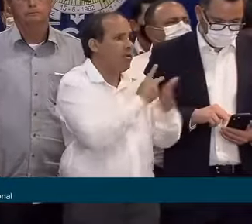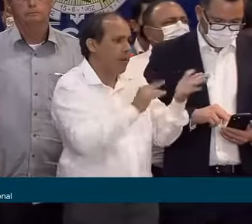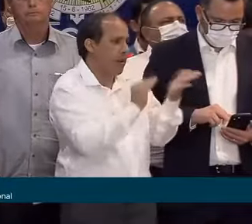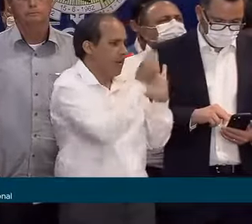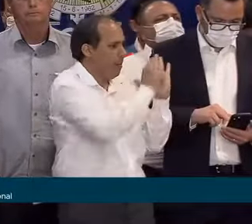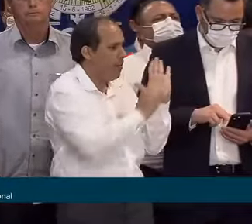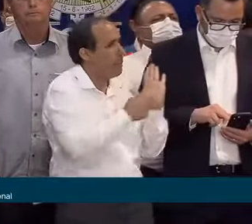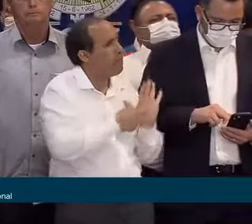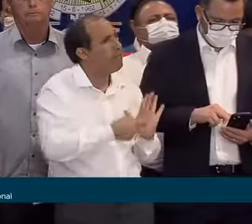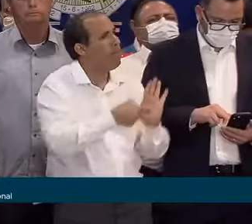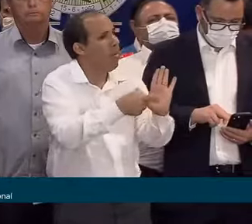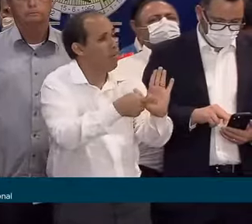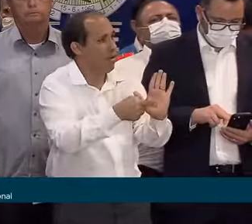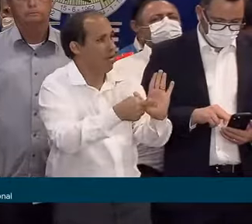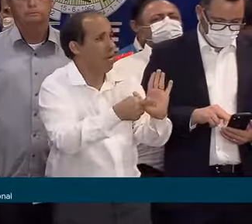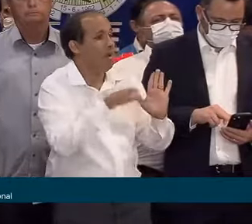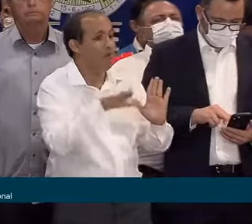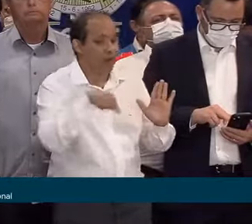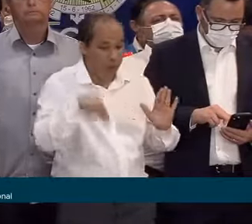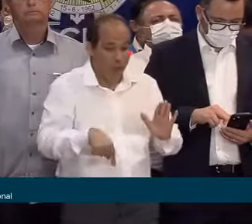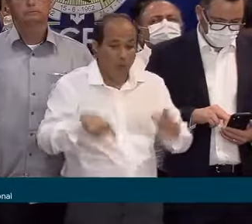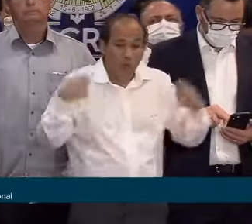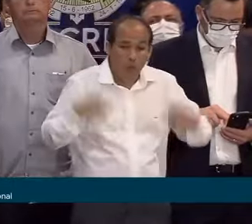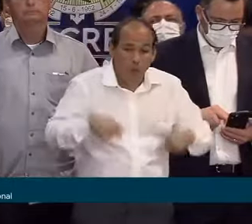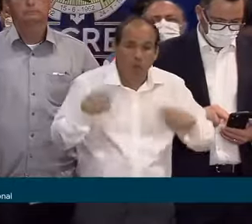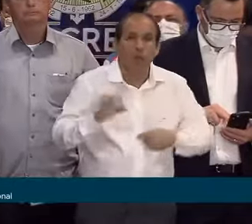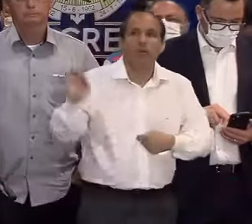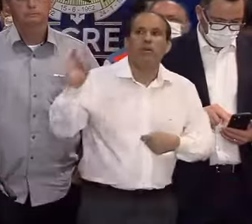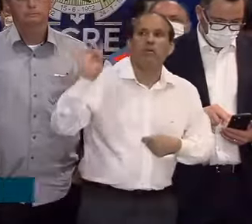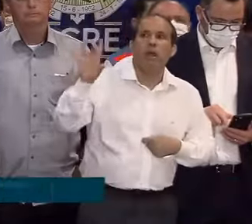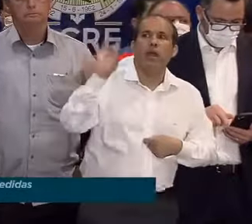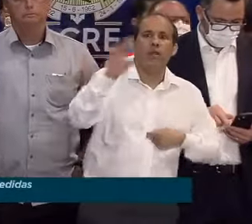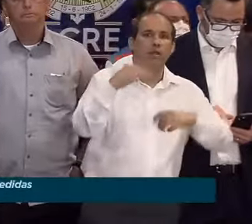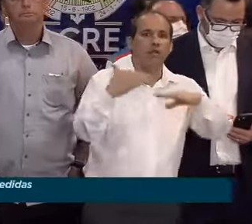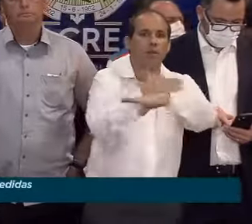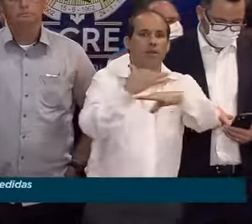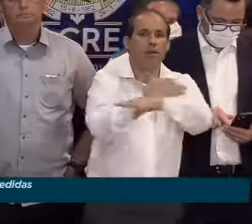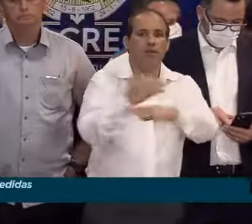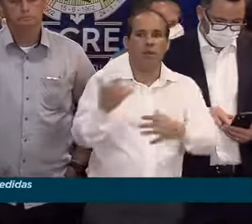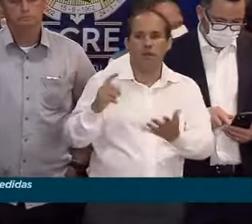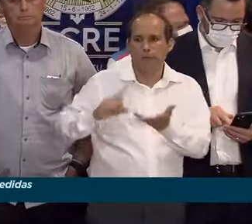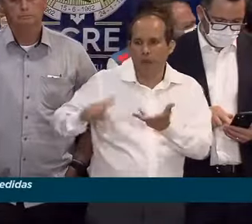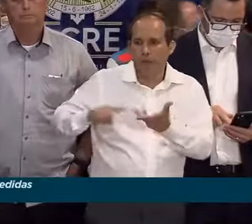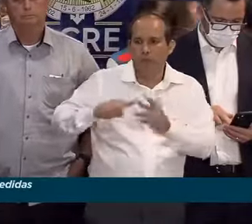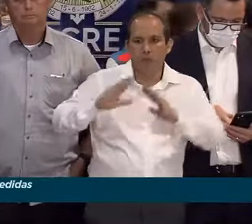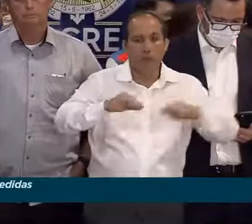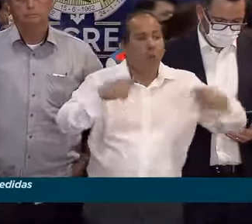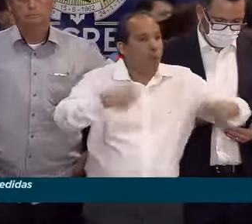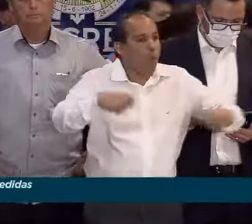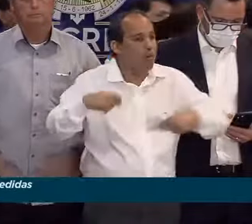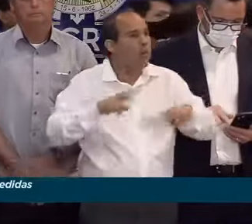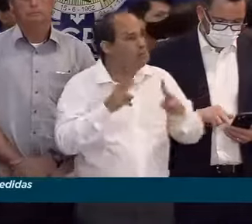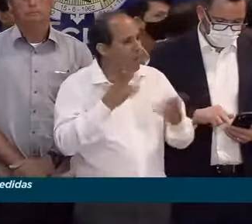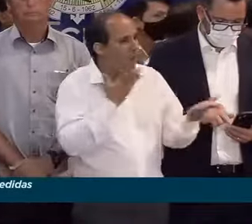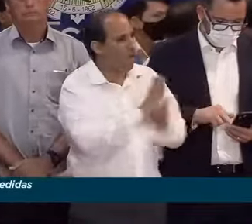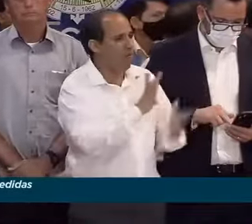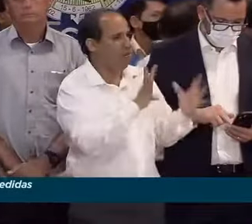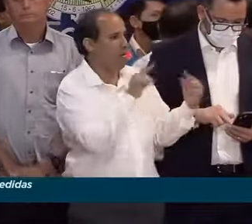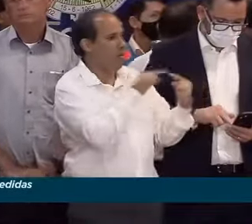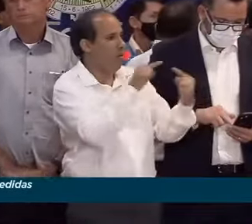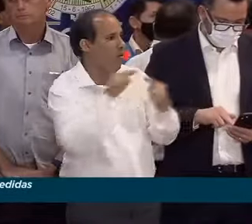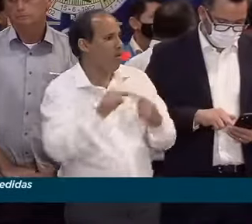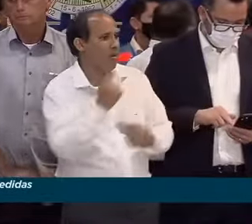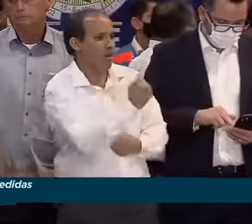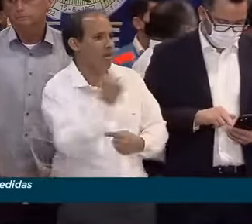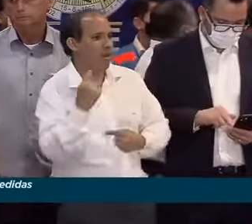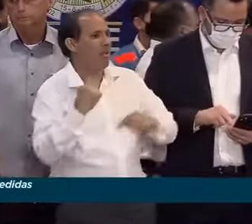Nós suprimos a necessidade que é colocada por cada município. Então, o que foi aprovado foi justamente o que foi solicitado por cada município.